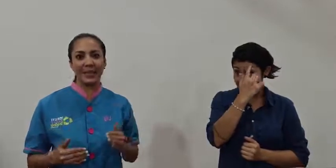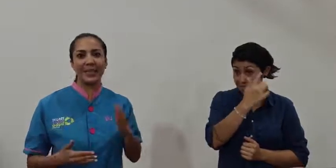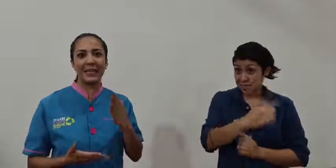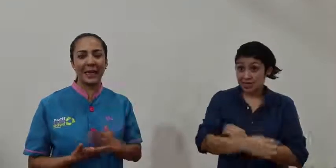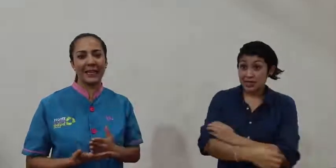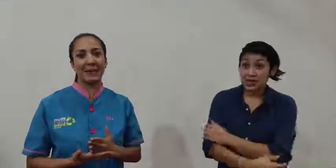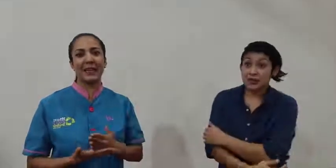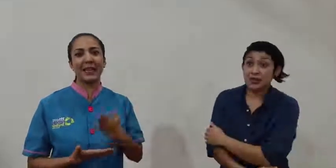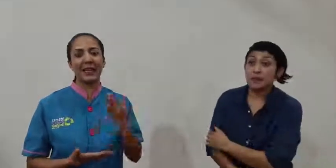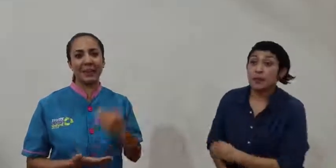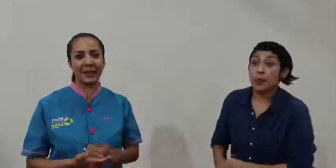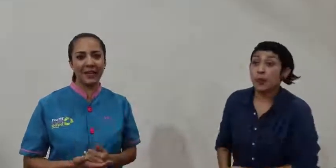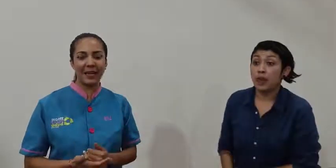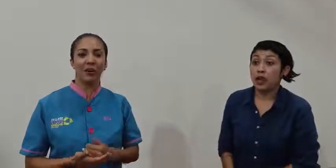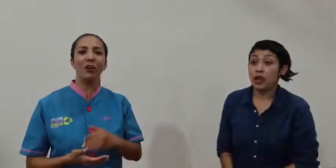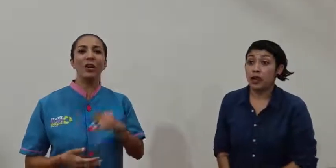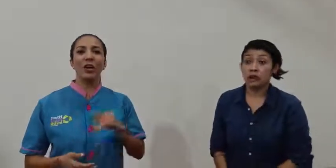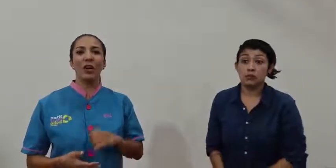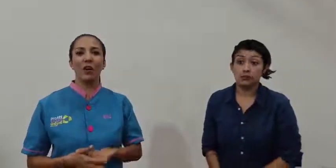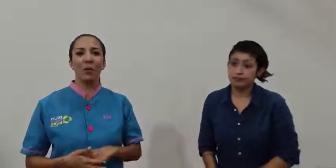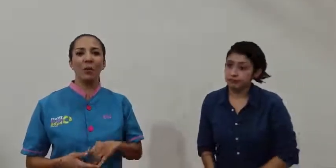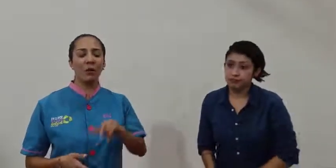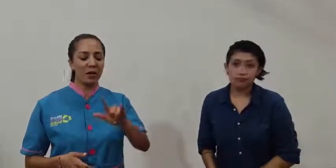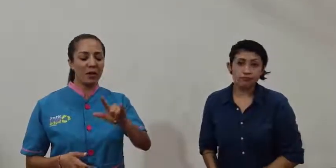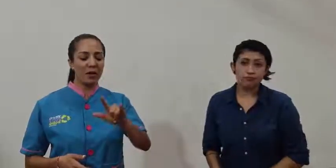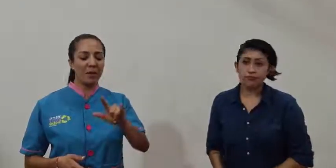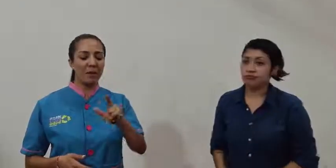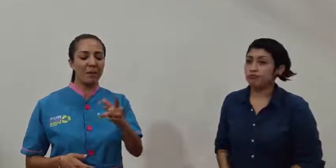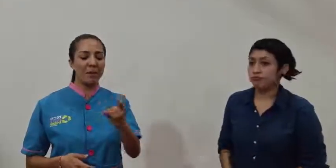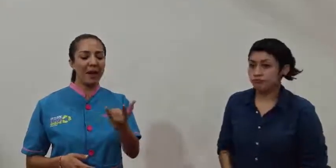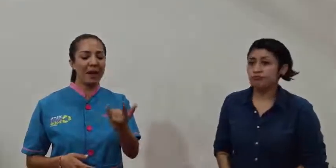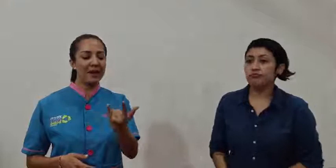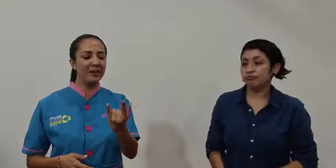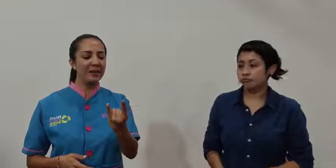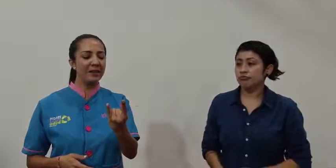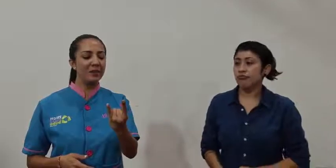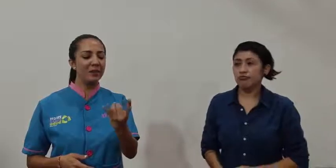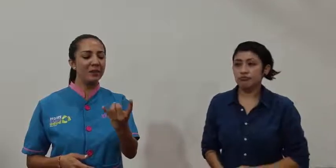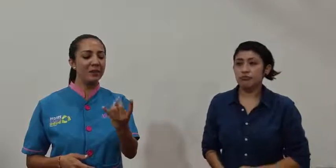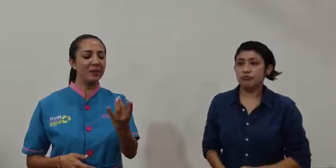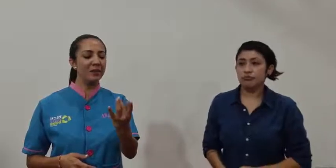palabras literal que hay que ir aprendiendo, como el papá, ¿cómo dijimos?